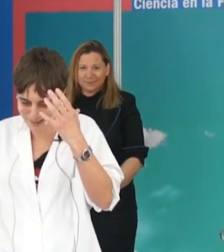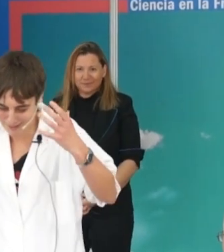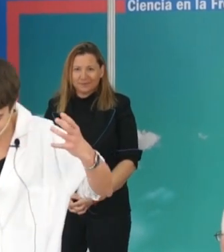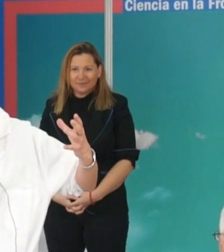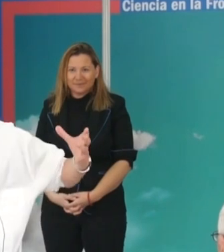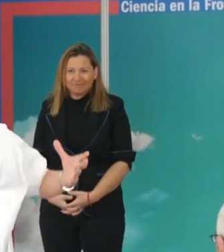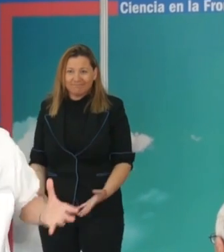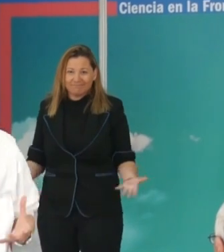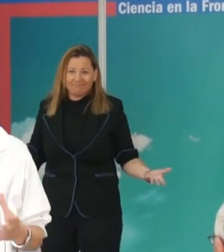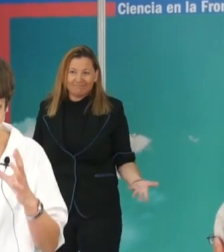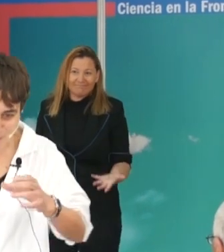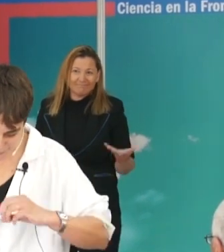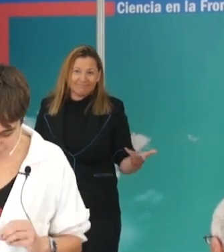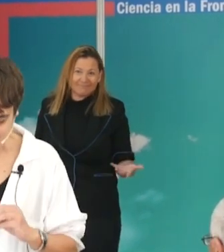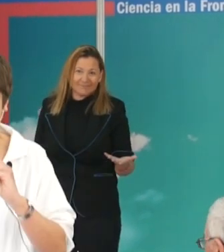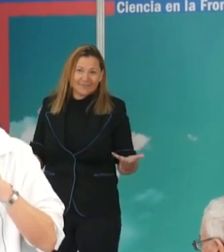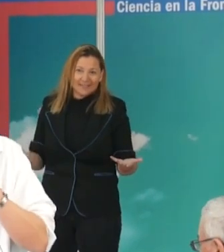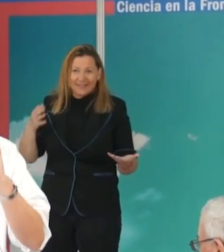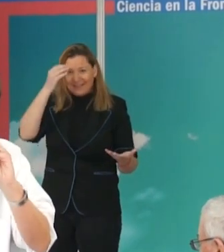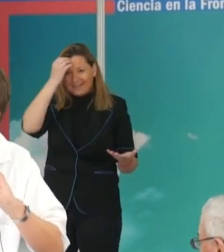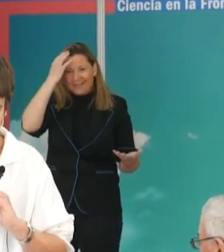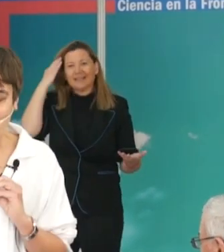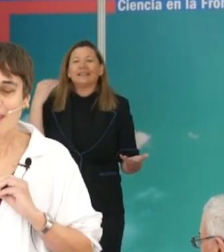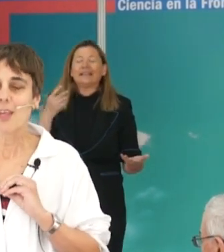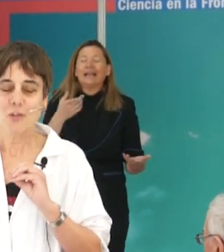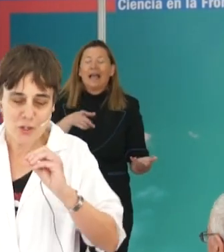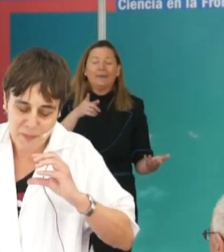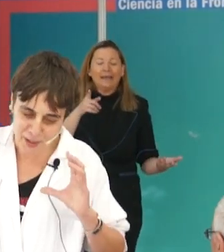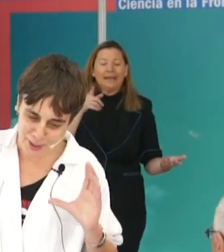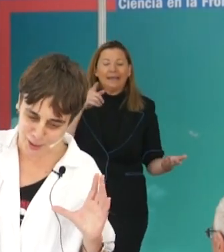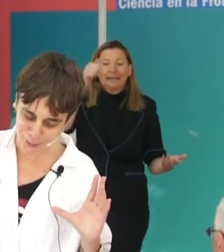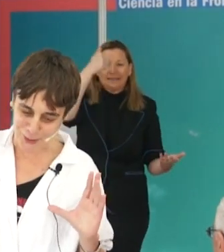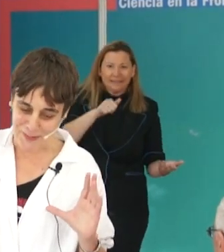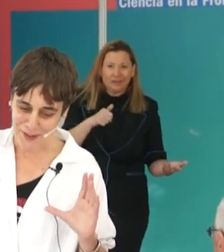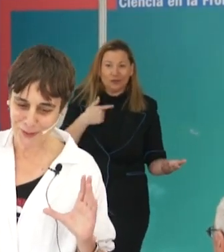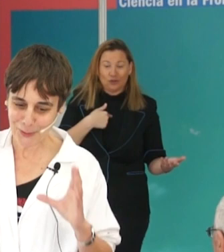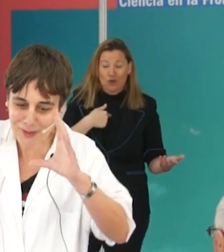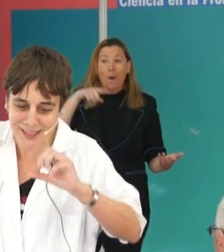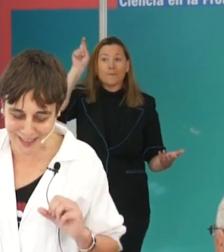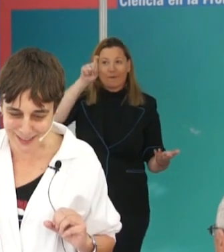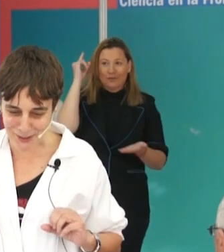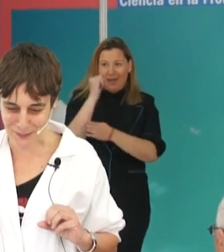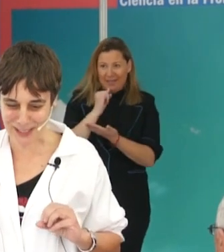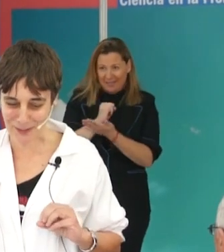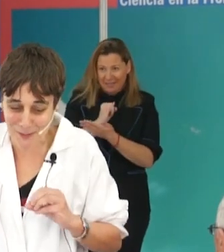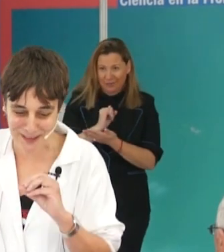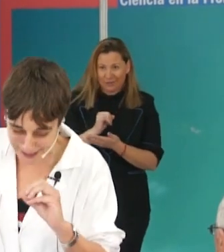Es que entre... Mira, niño, mira, chico, yo soy profesor de instituto. ¿Tú te crees que si yo supiera cómo